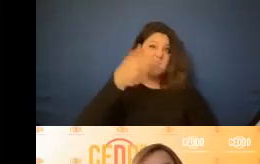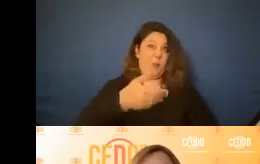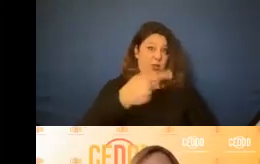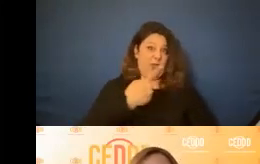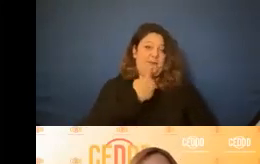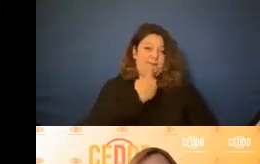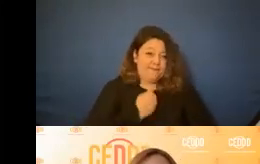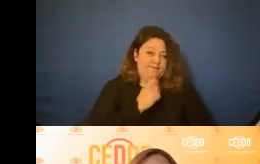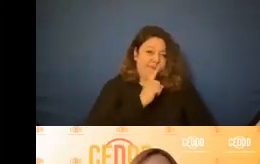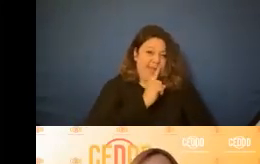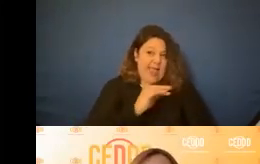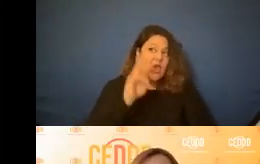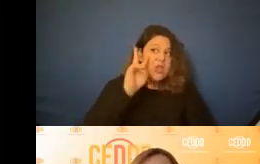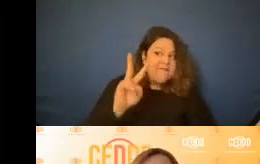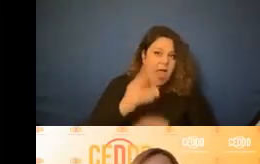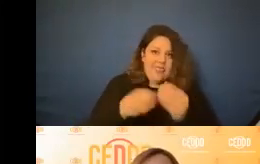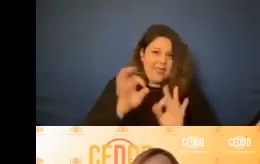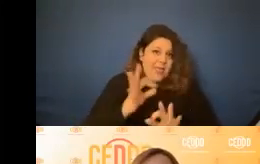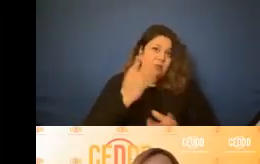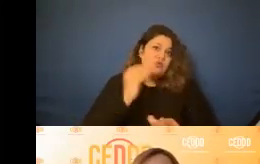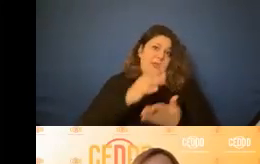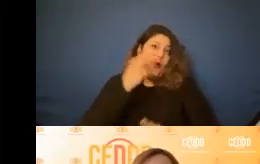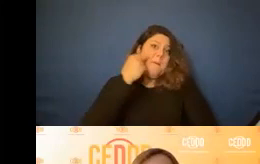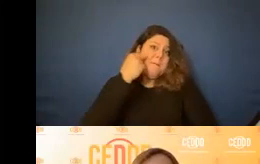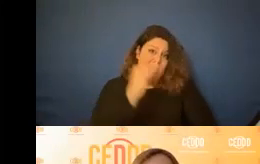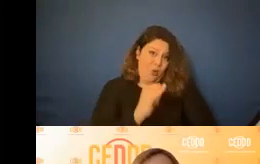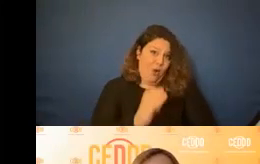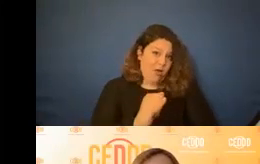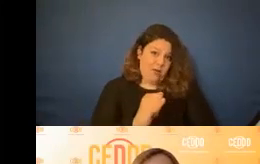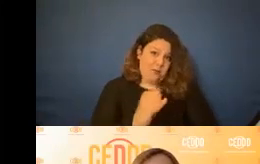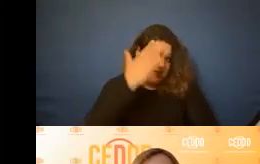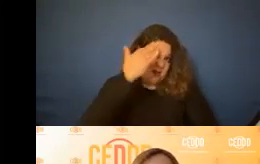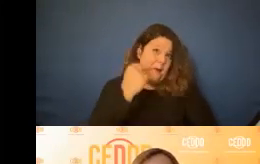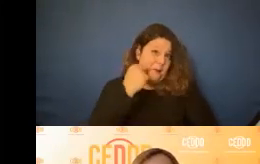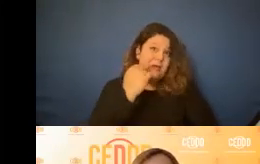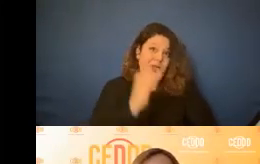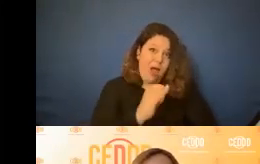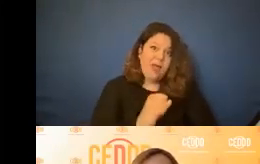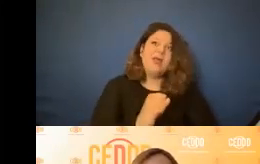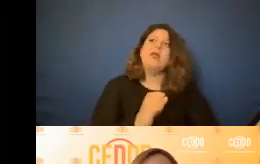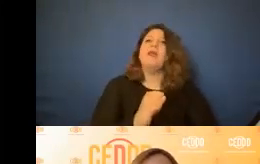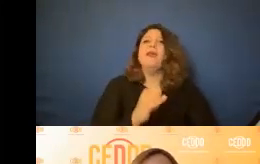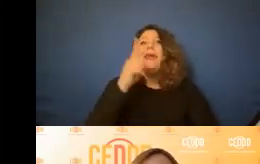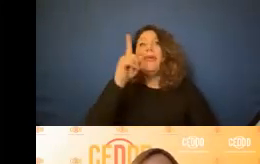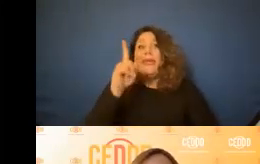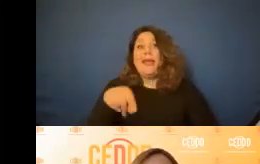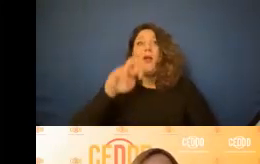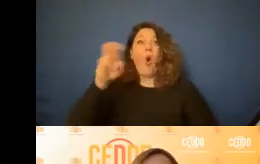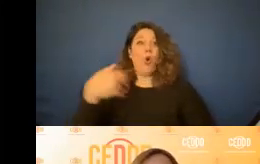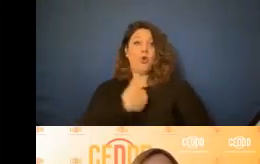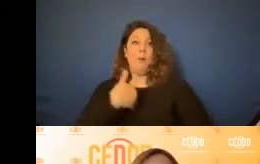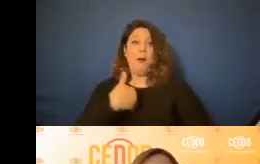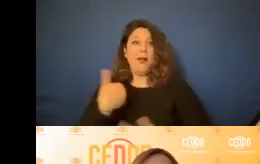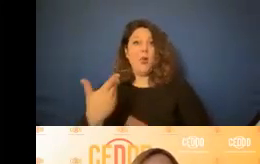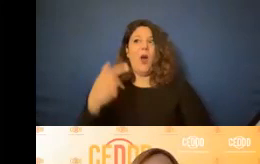están viendo y no hacen nada por miedo muchas veces, o sobre todo por miedo, ¿verdad? Y luego, efectivamente, la víctima que se identifica